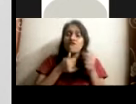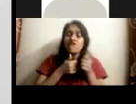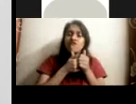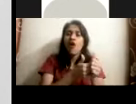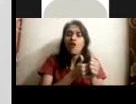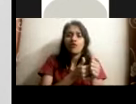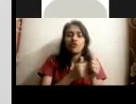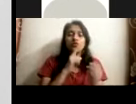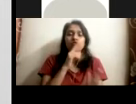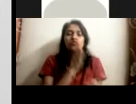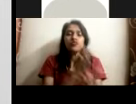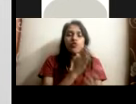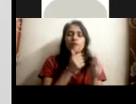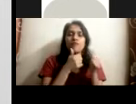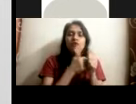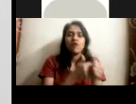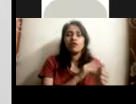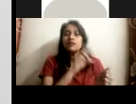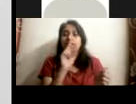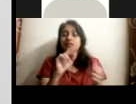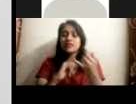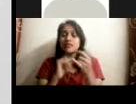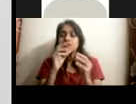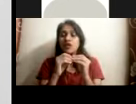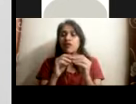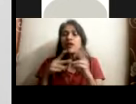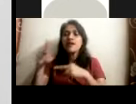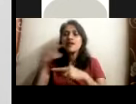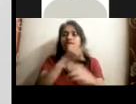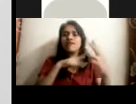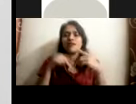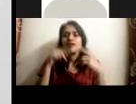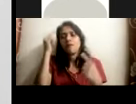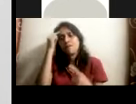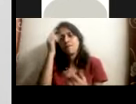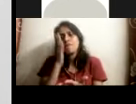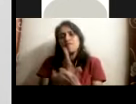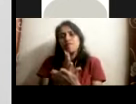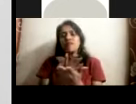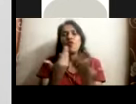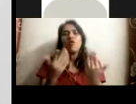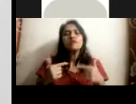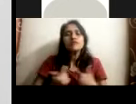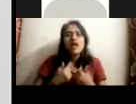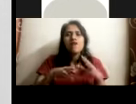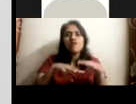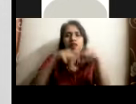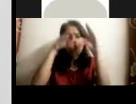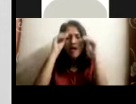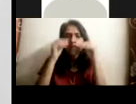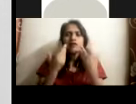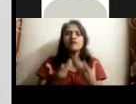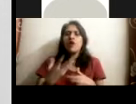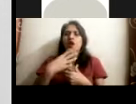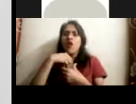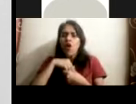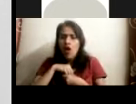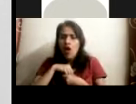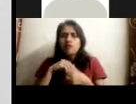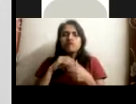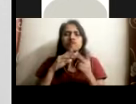में जाते हैं, then these become very important. क्योंकि तब then what approach you adopt as a researcher will